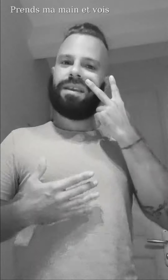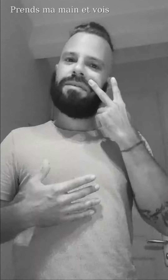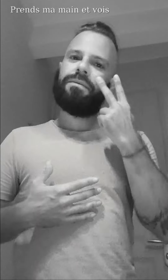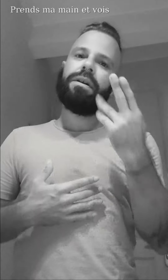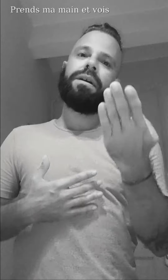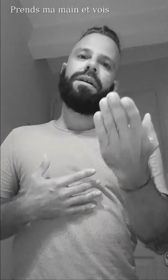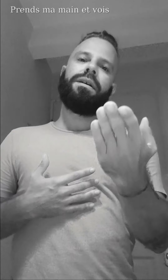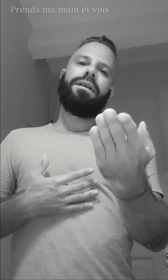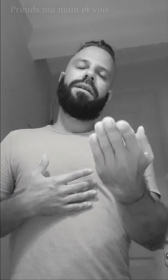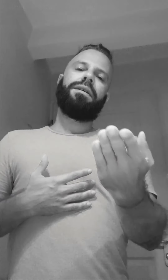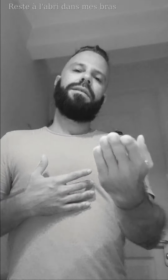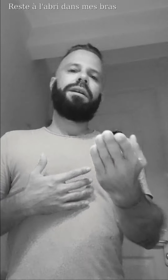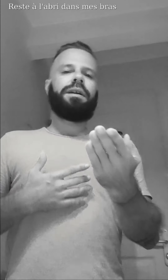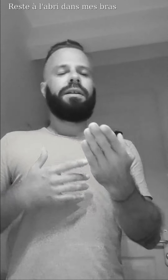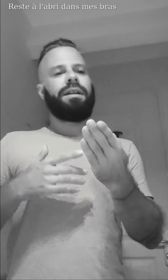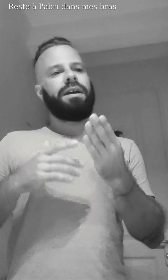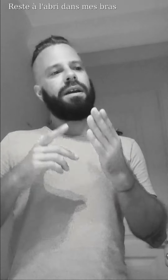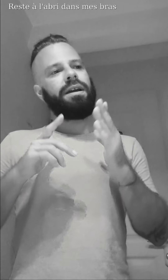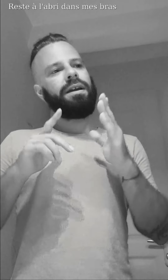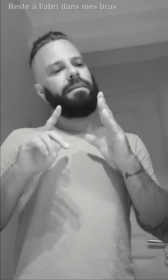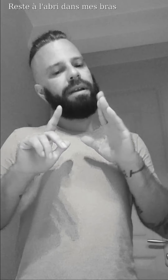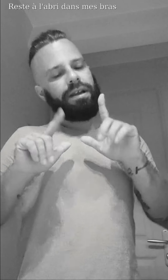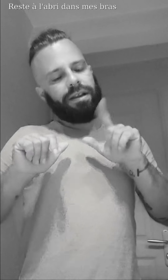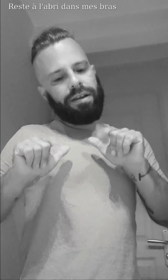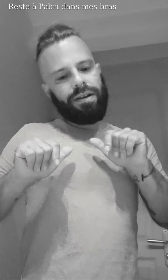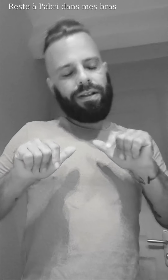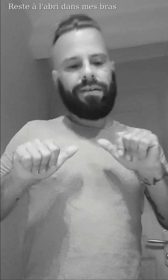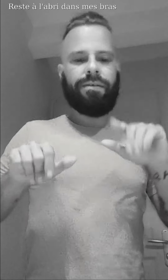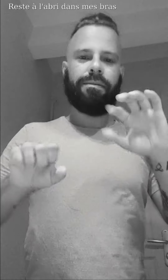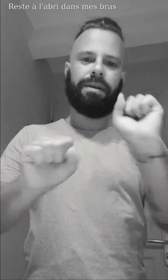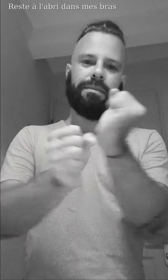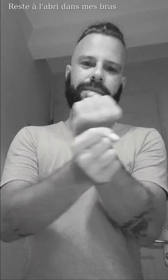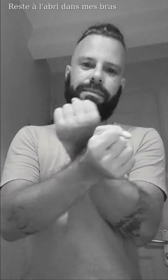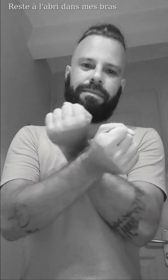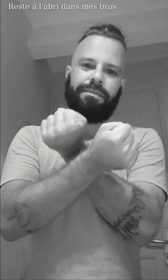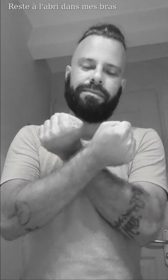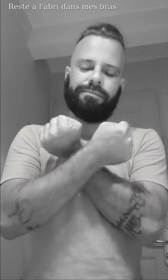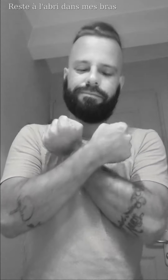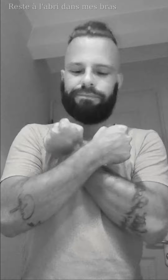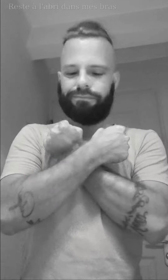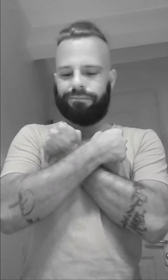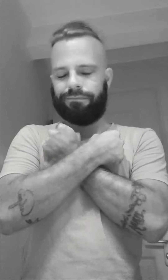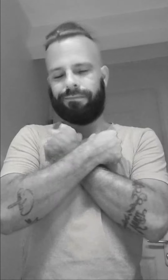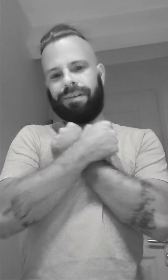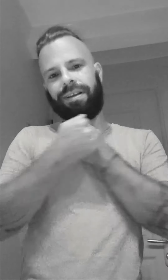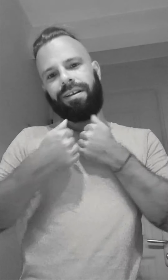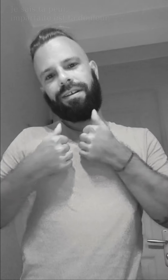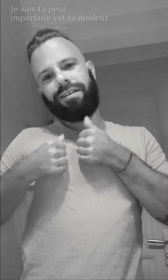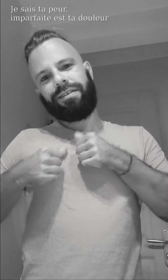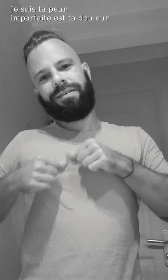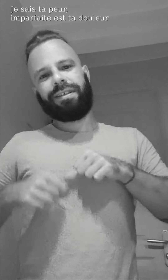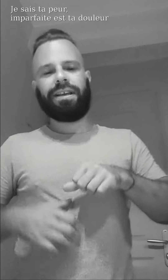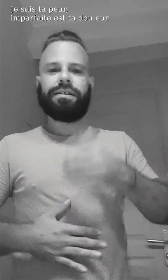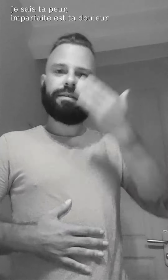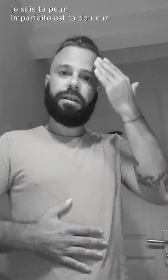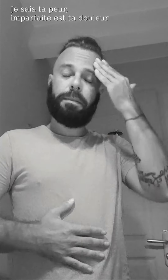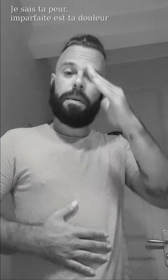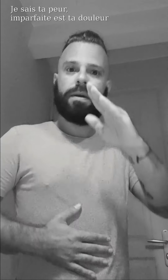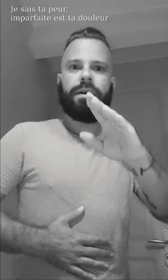et vois, reste à l'abri dans mes bras. Je sais ta